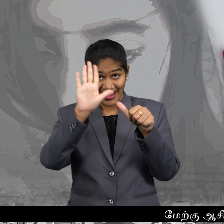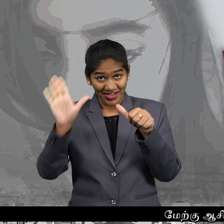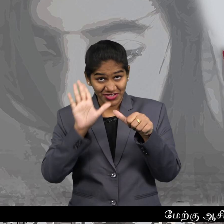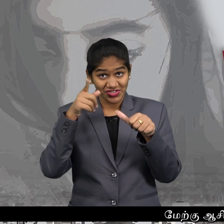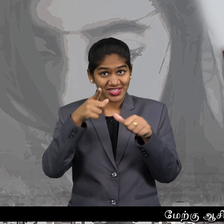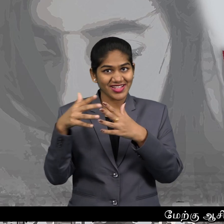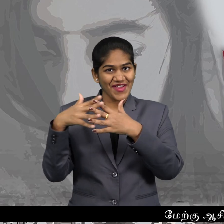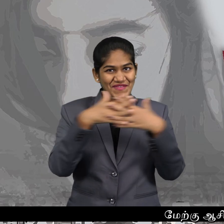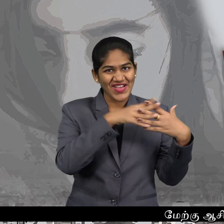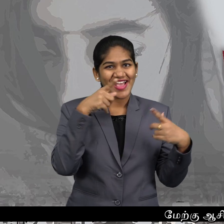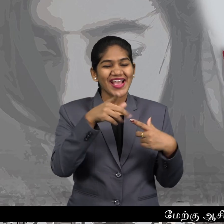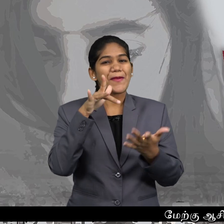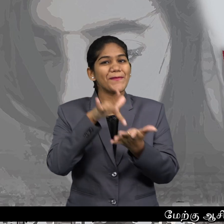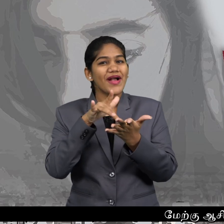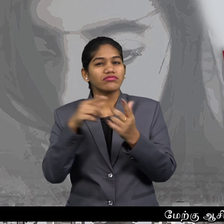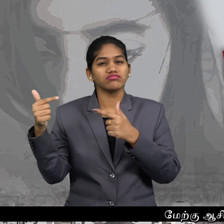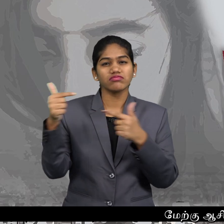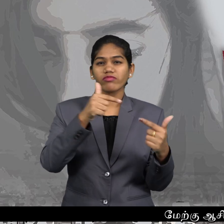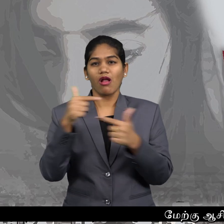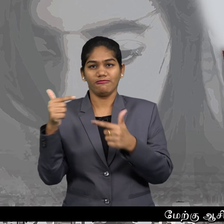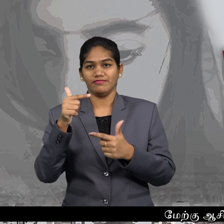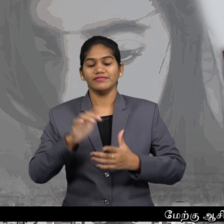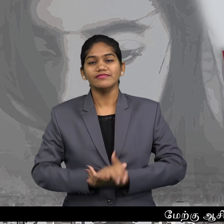மேற்கு ஆசிய மோதல்கள்.